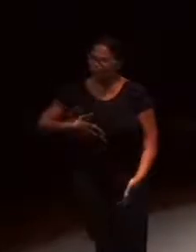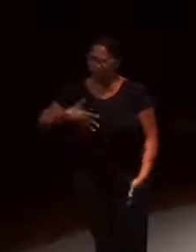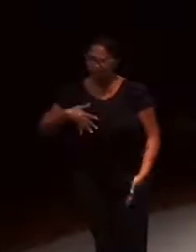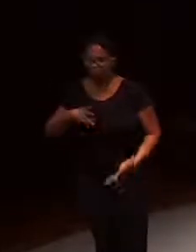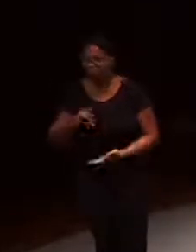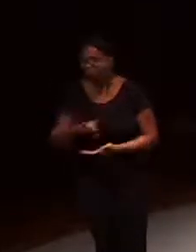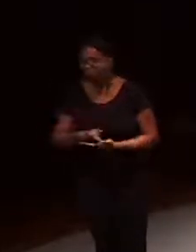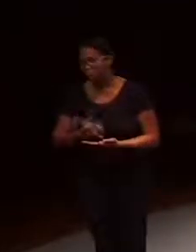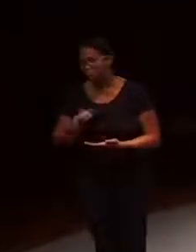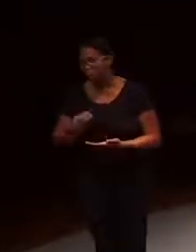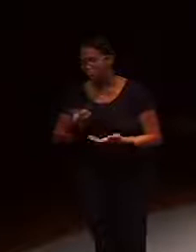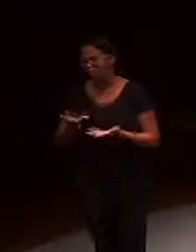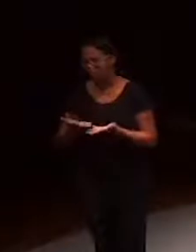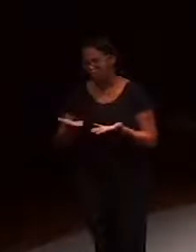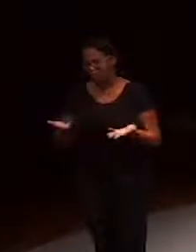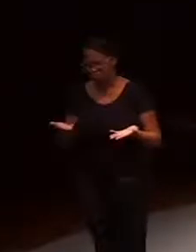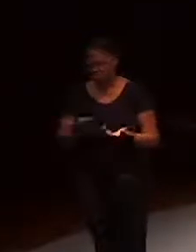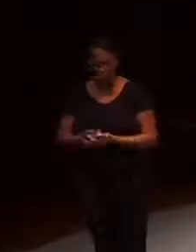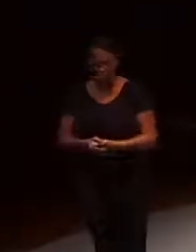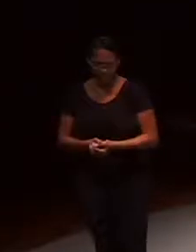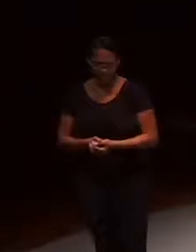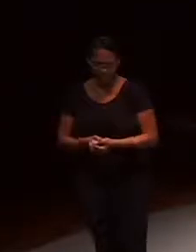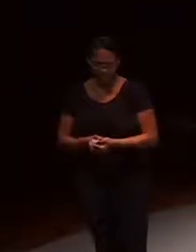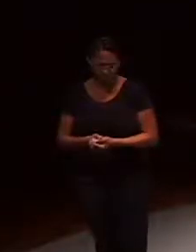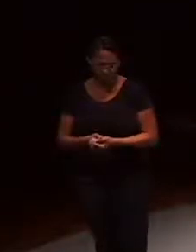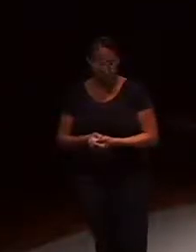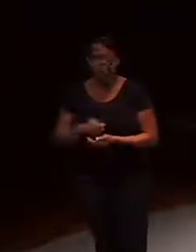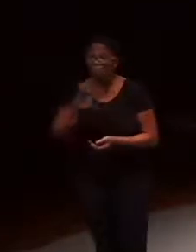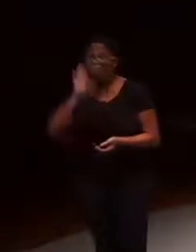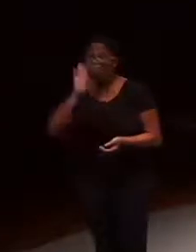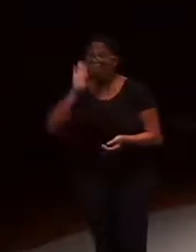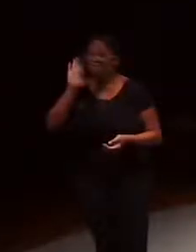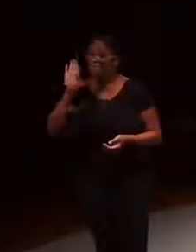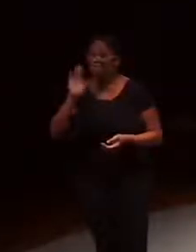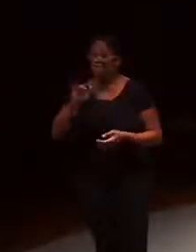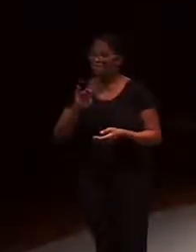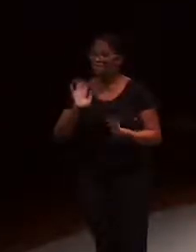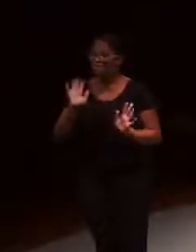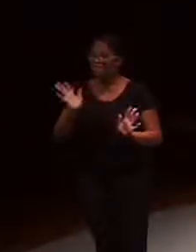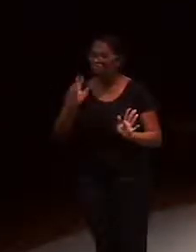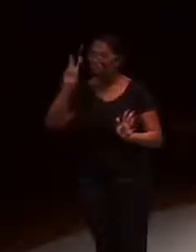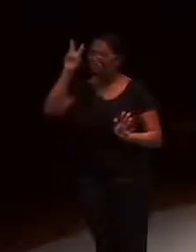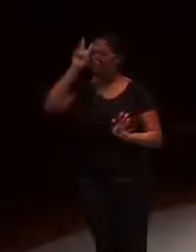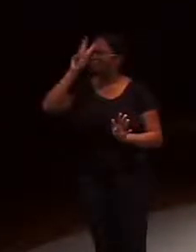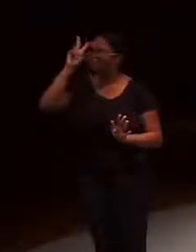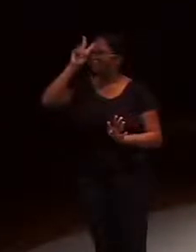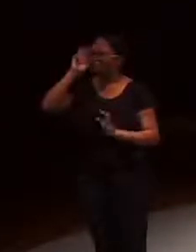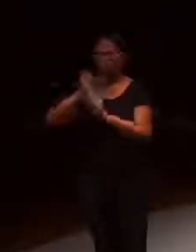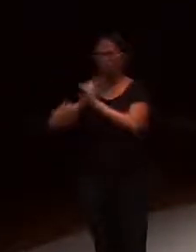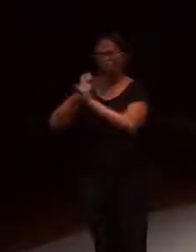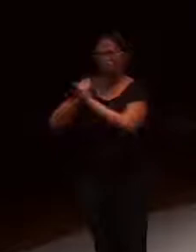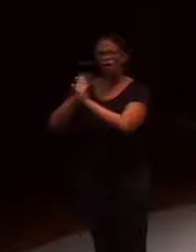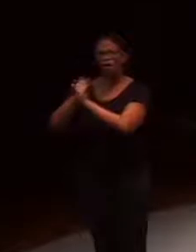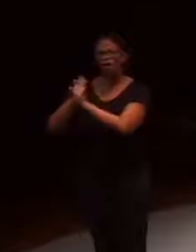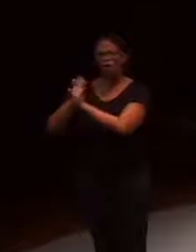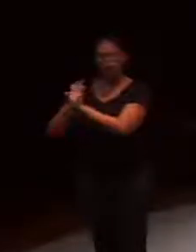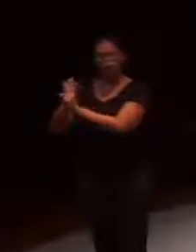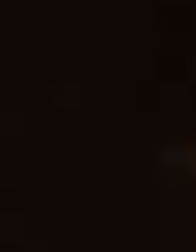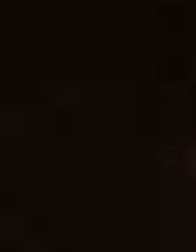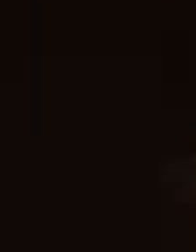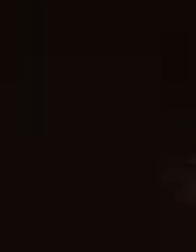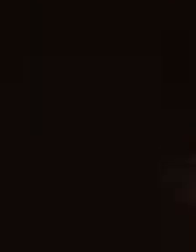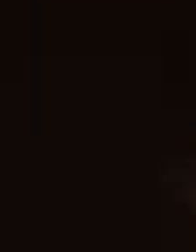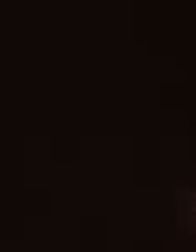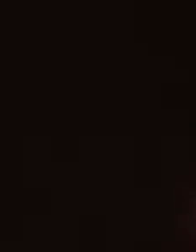com vocês, e principalmente nós que já temos uma história bastante longa com a Fiocruz, e